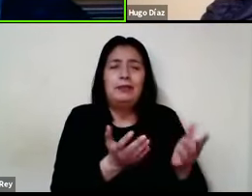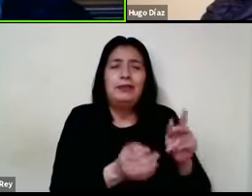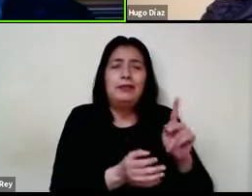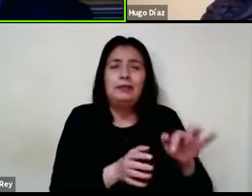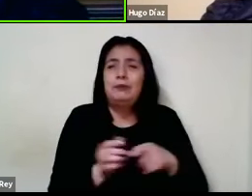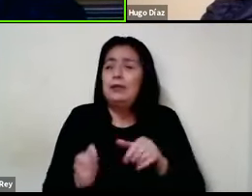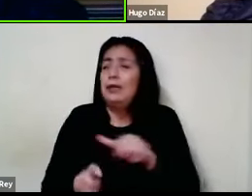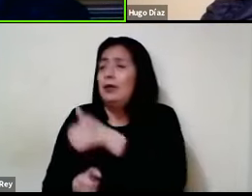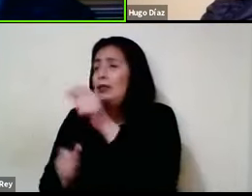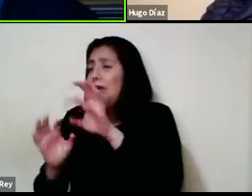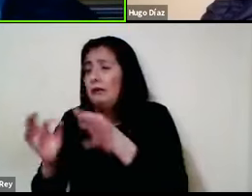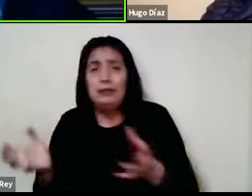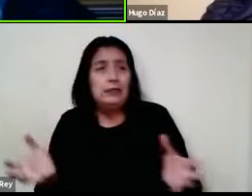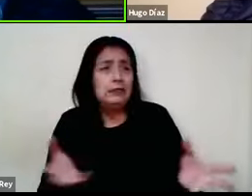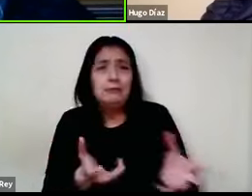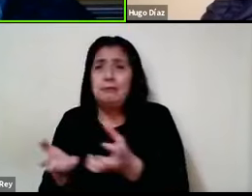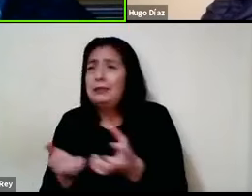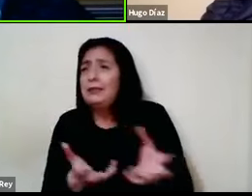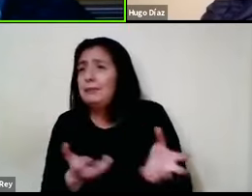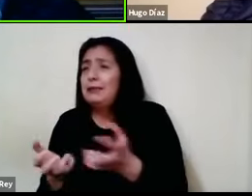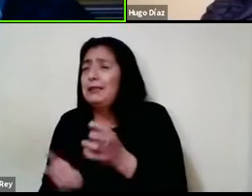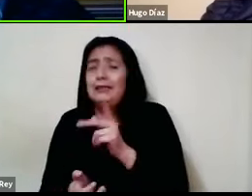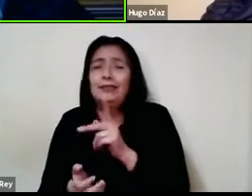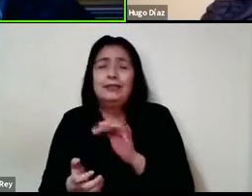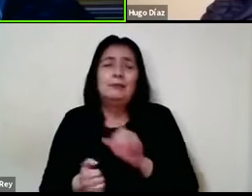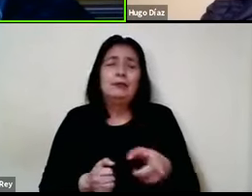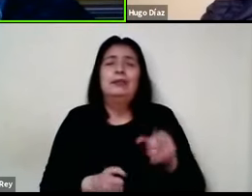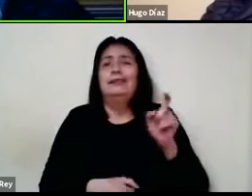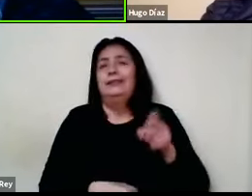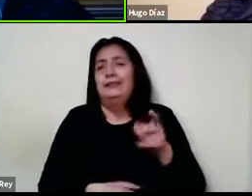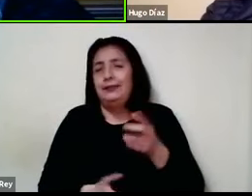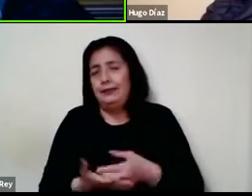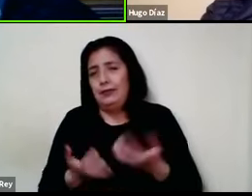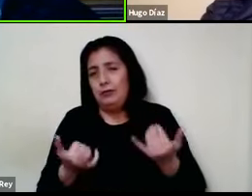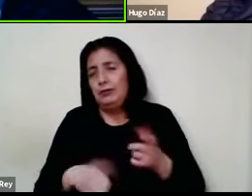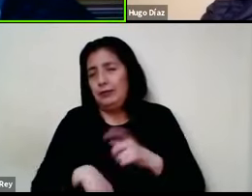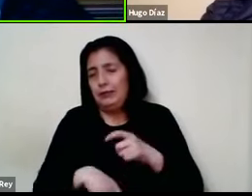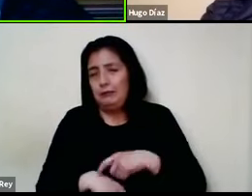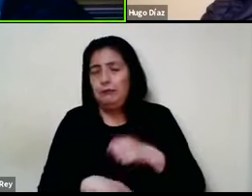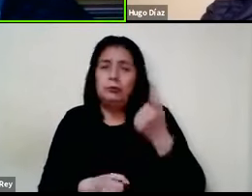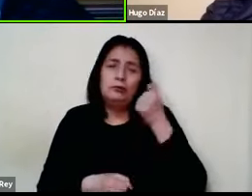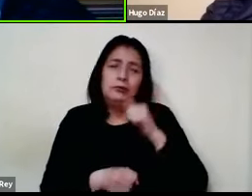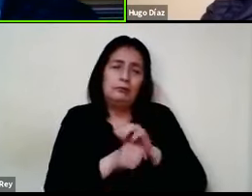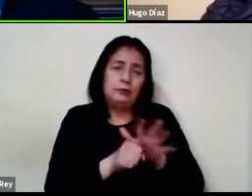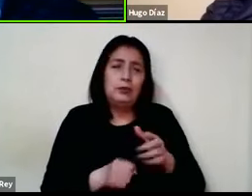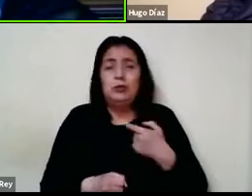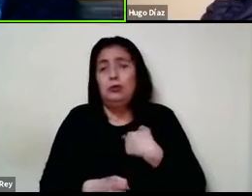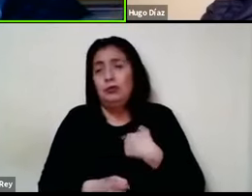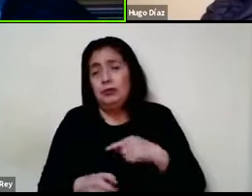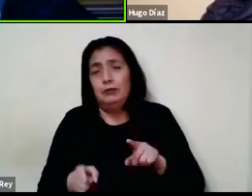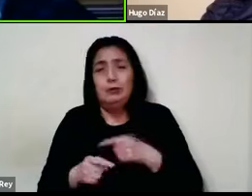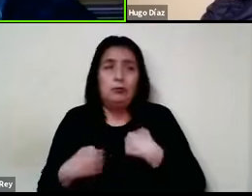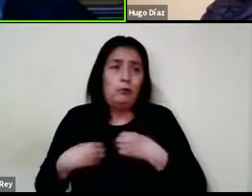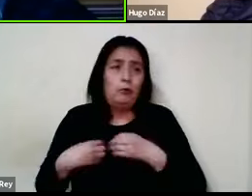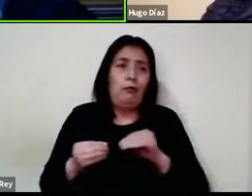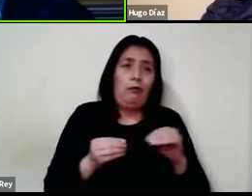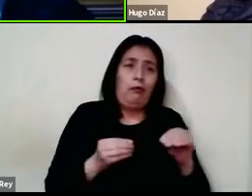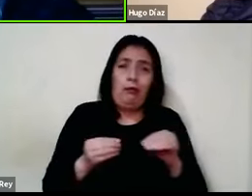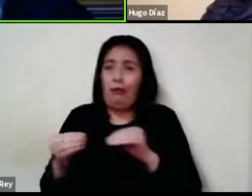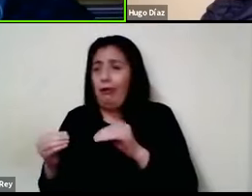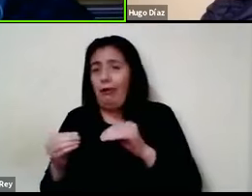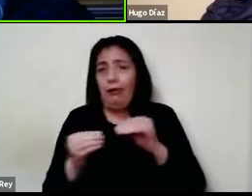y quiere que también esté más tiempo. Urge esa necesidad en estos tiempos de pandemia. Además, yo también no me puedo estar desplazando